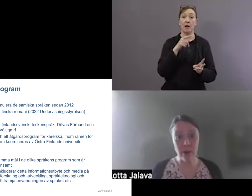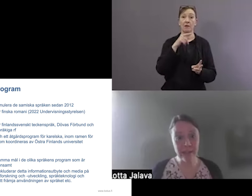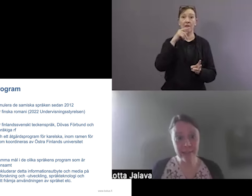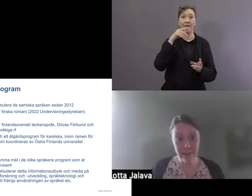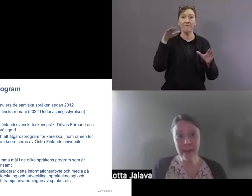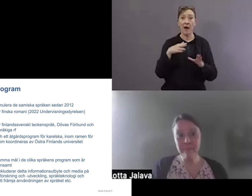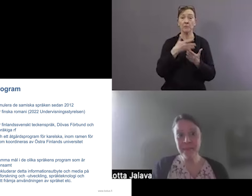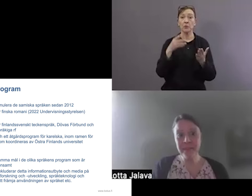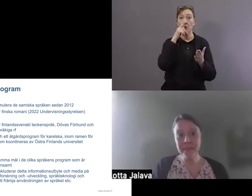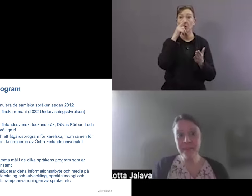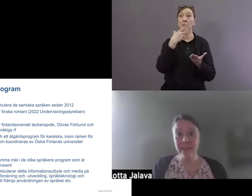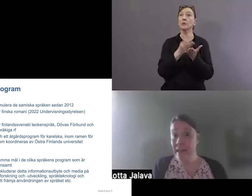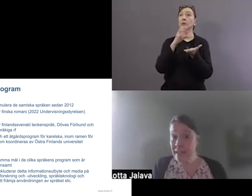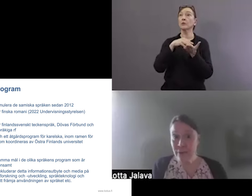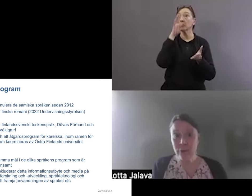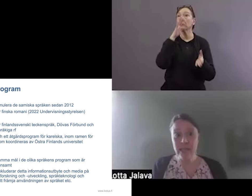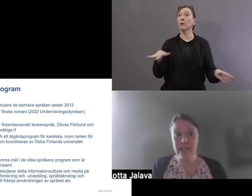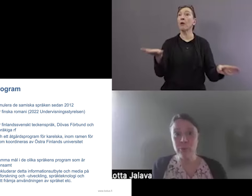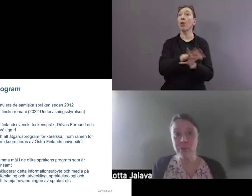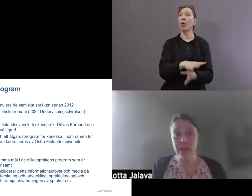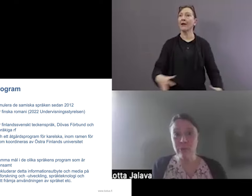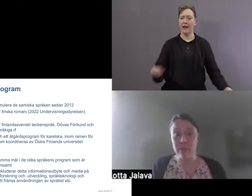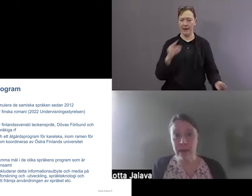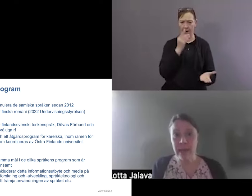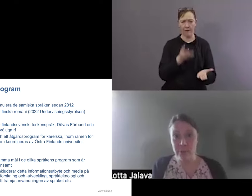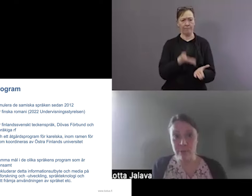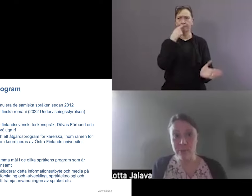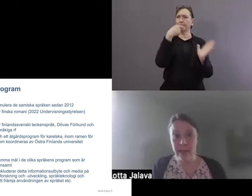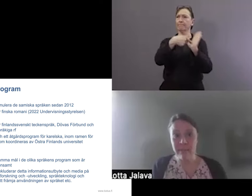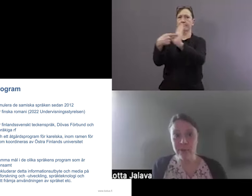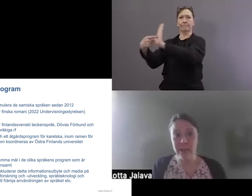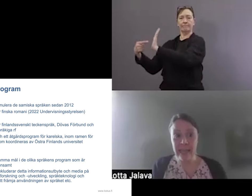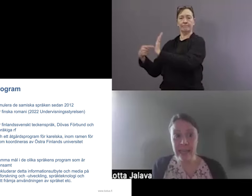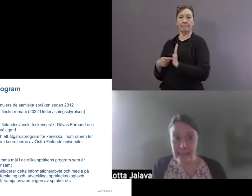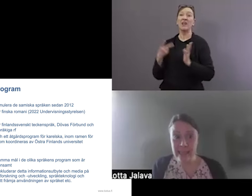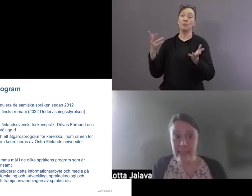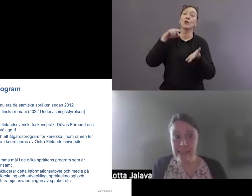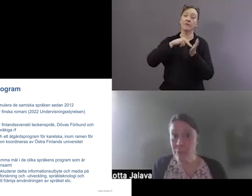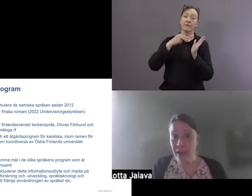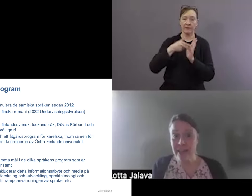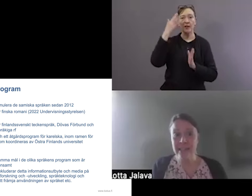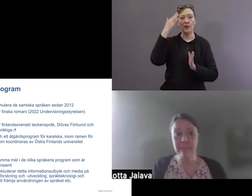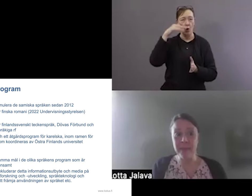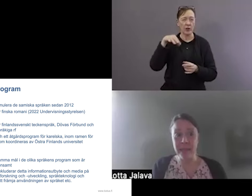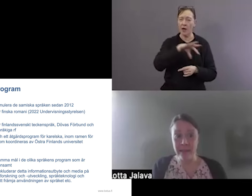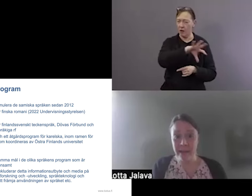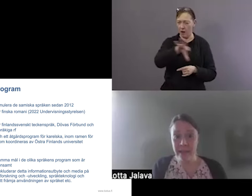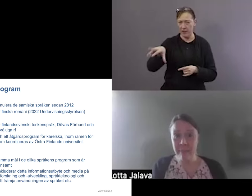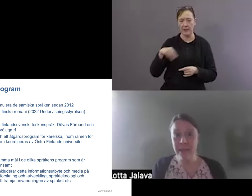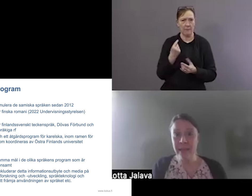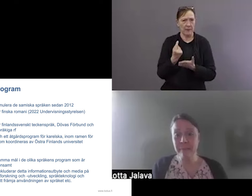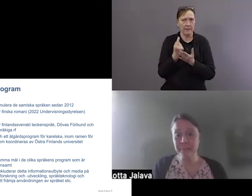yhteiskunnassa muullakin tavalla. Kieliteknologiasta puhutaan nykyisin paljon, se on myös vähemmistökielille keskeistä ja monenlaisia